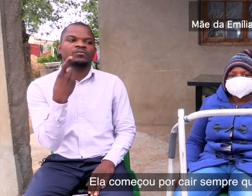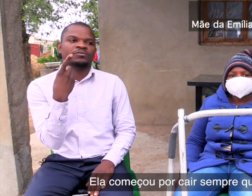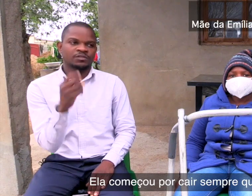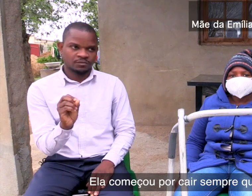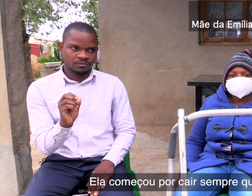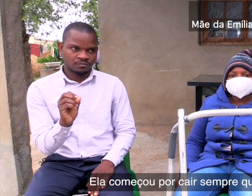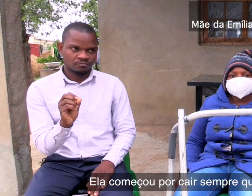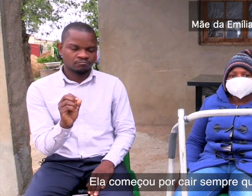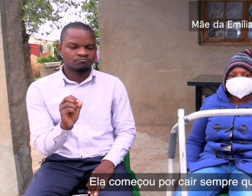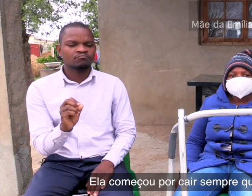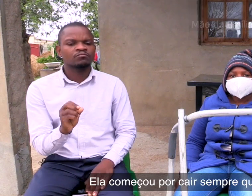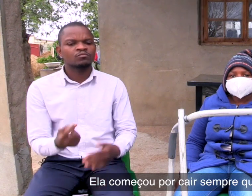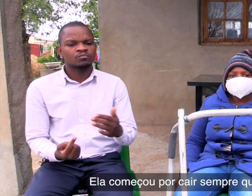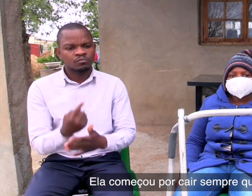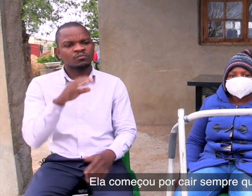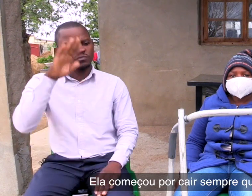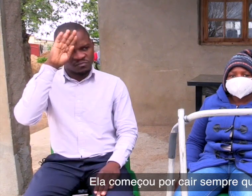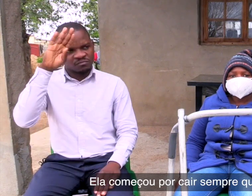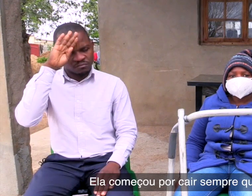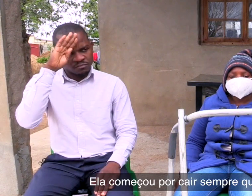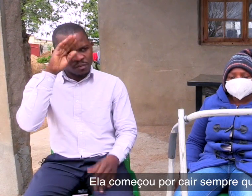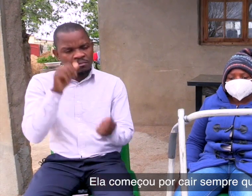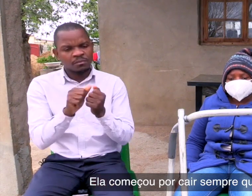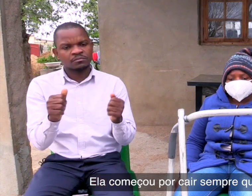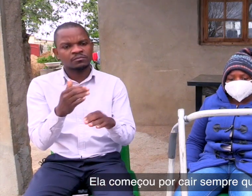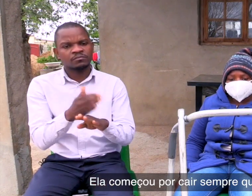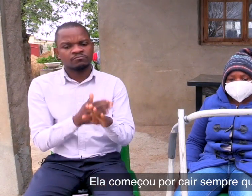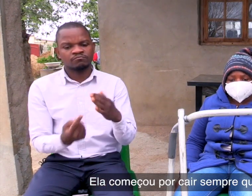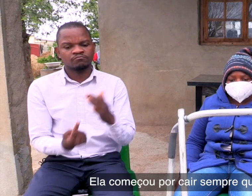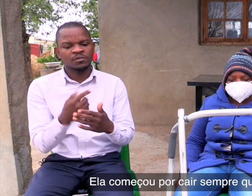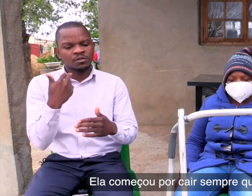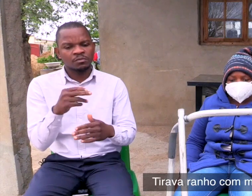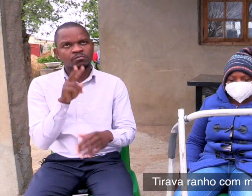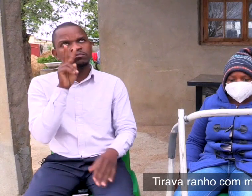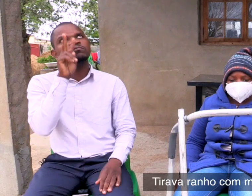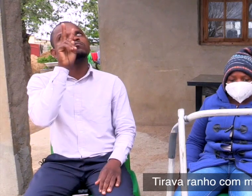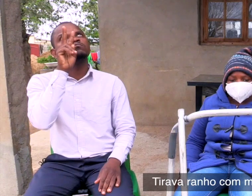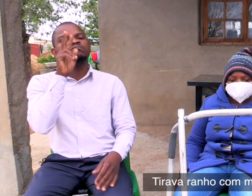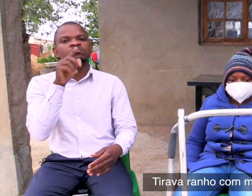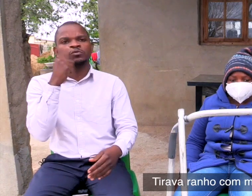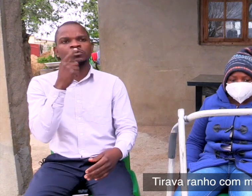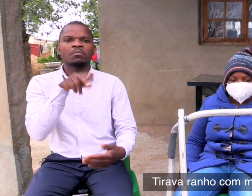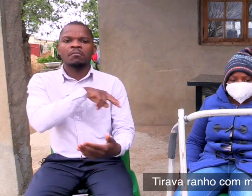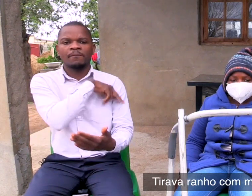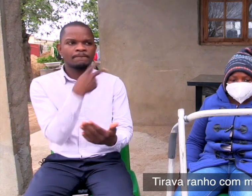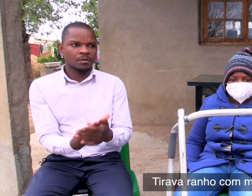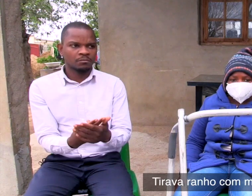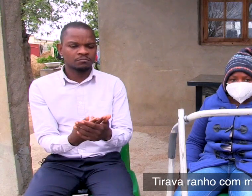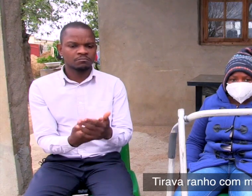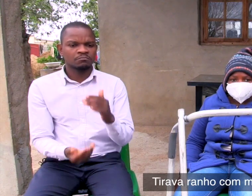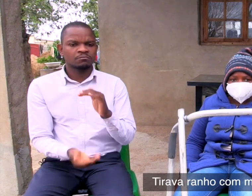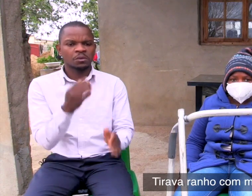Ela começou a ficar ripara, e em cima começou a cair. Tirar o ranyo que